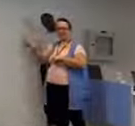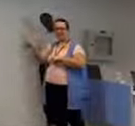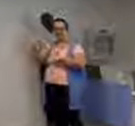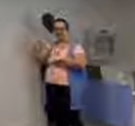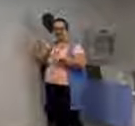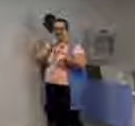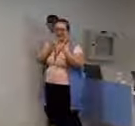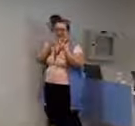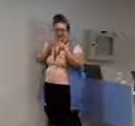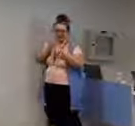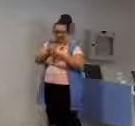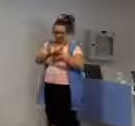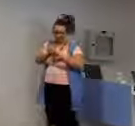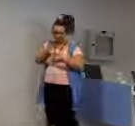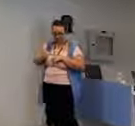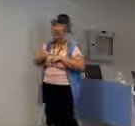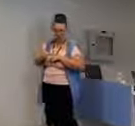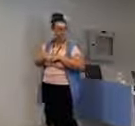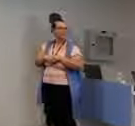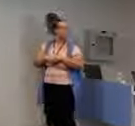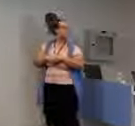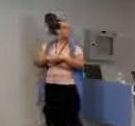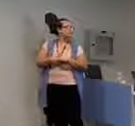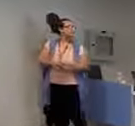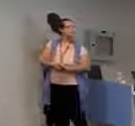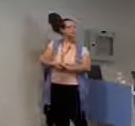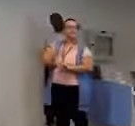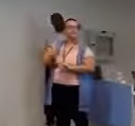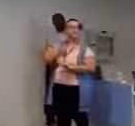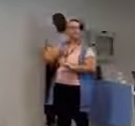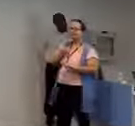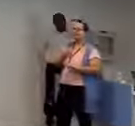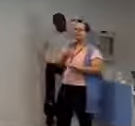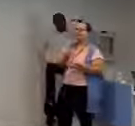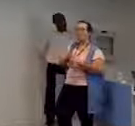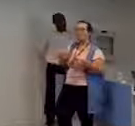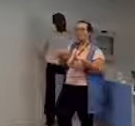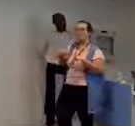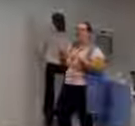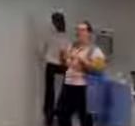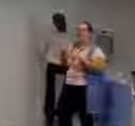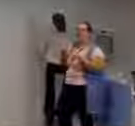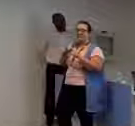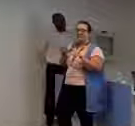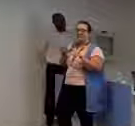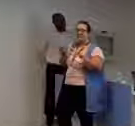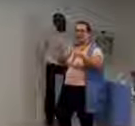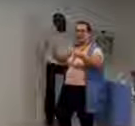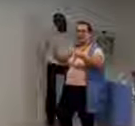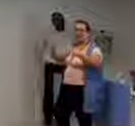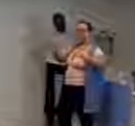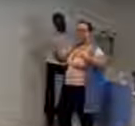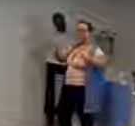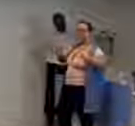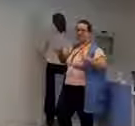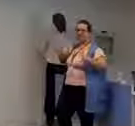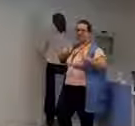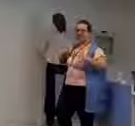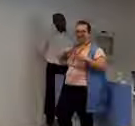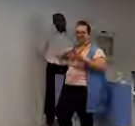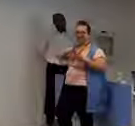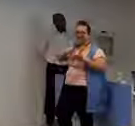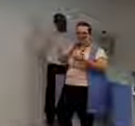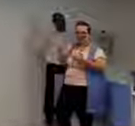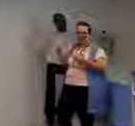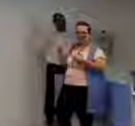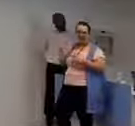o que tem acontecido com os produtos? Eles têm se tornado cada vez mais complexos, mais elaborados, com formas diferentes,